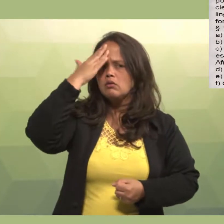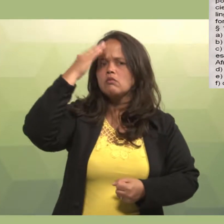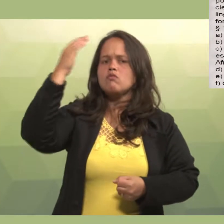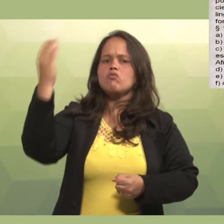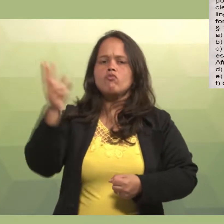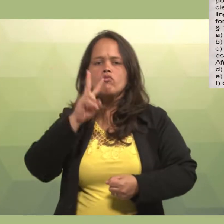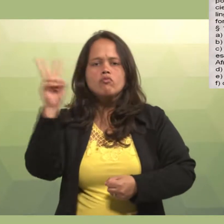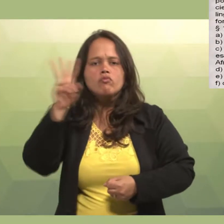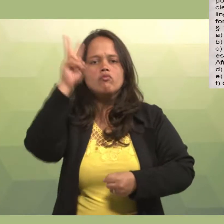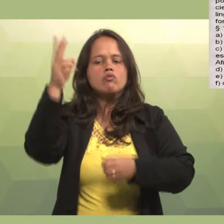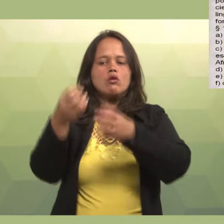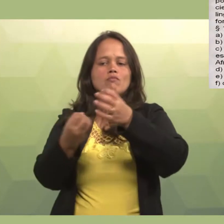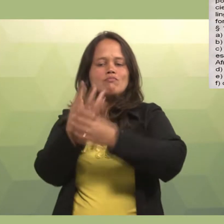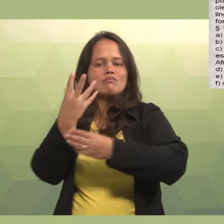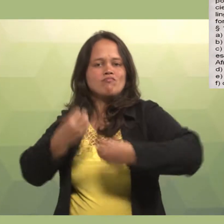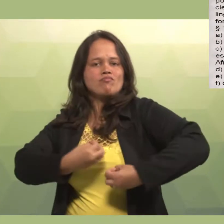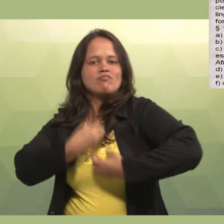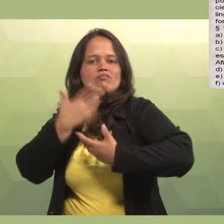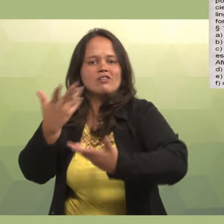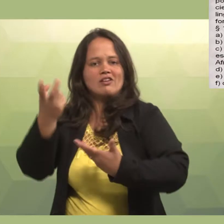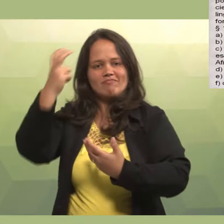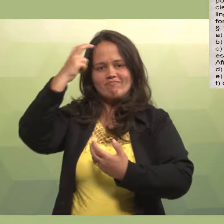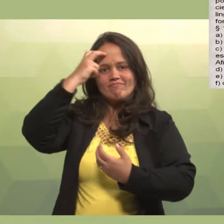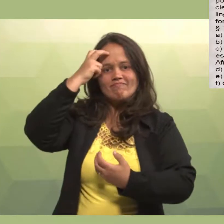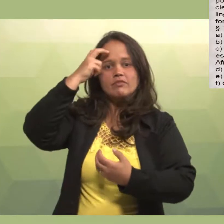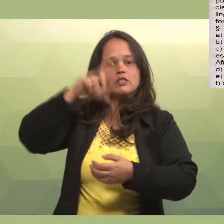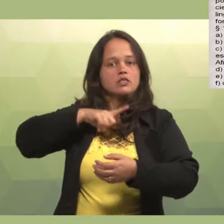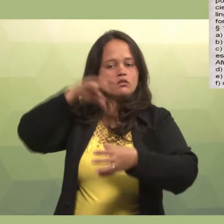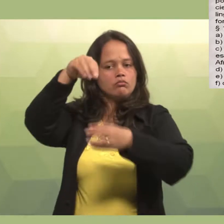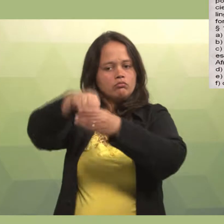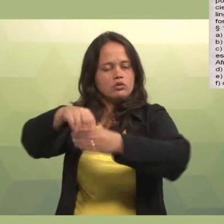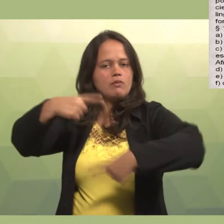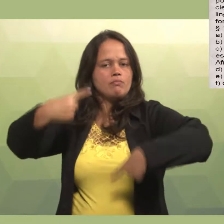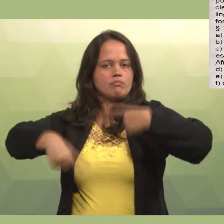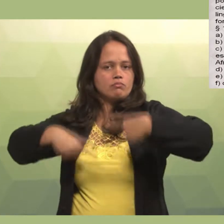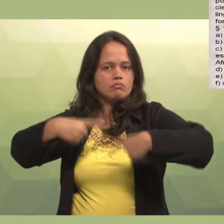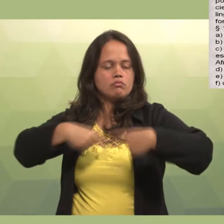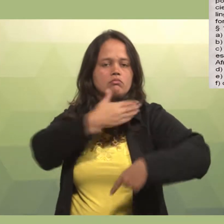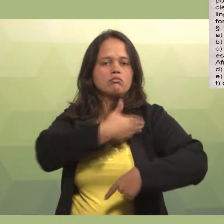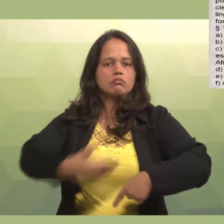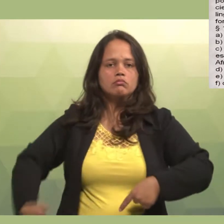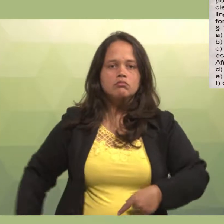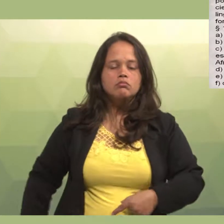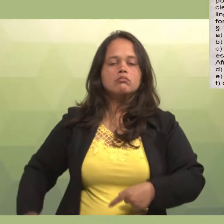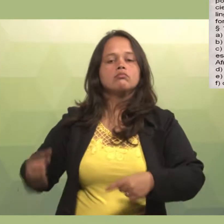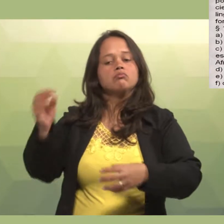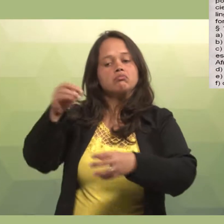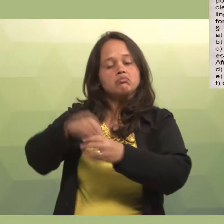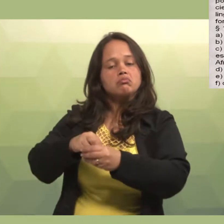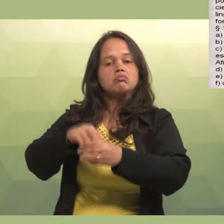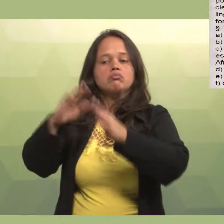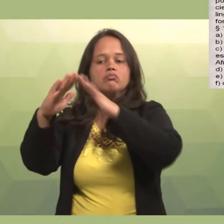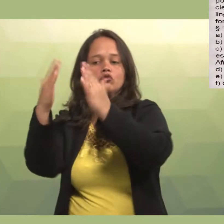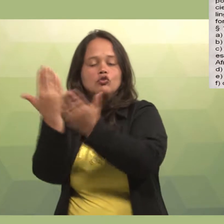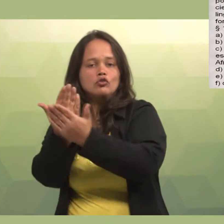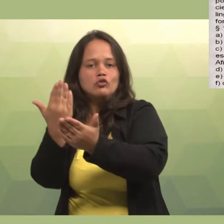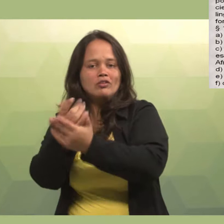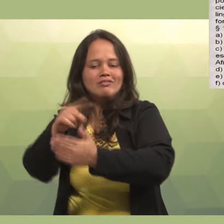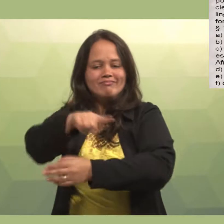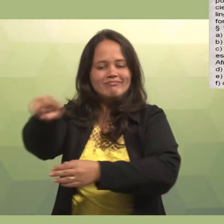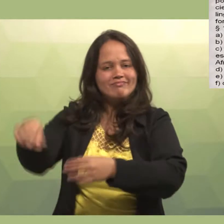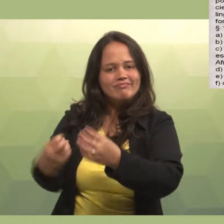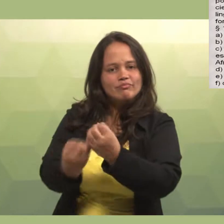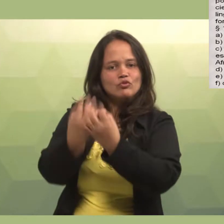nas políticas públicas e geradas nas instituições produtoras do conhecimento científico e tecnológico, no mundo